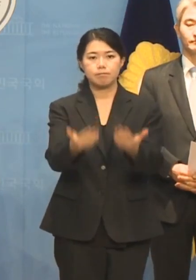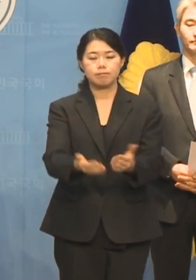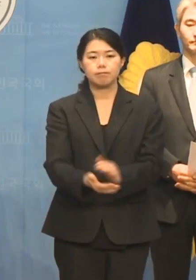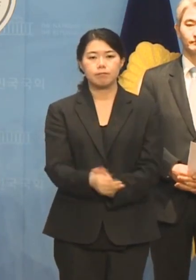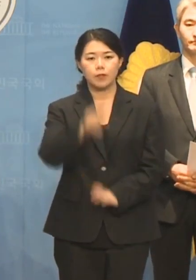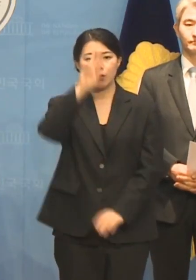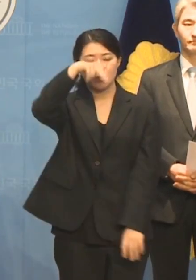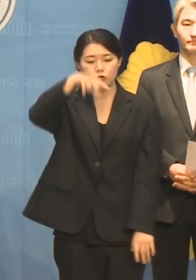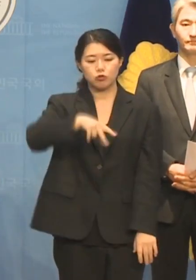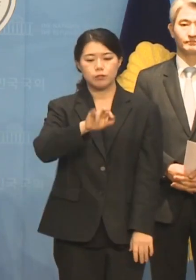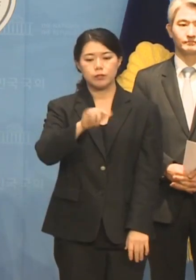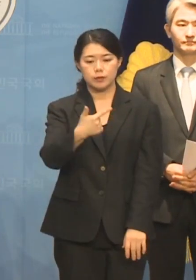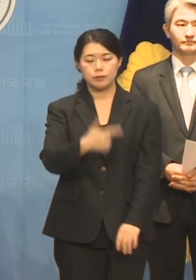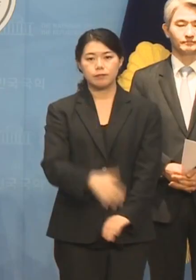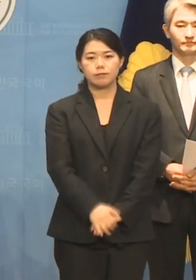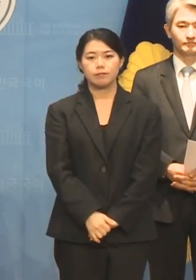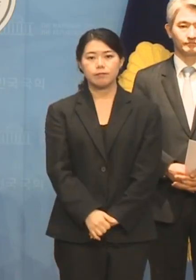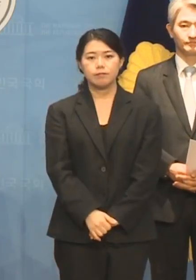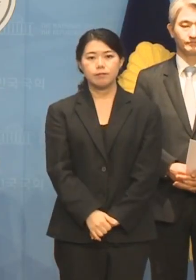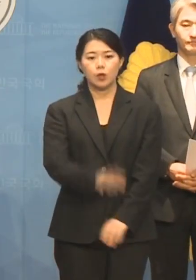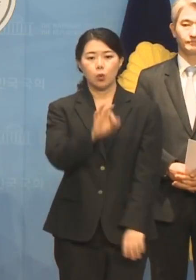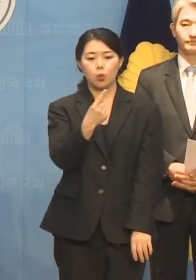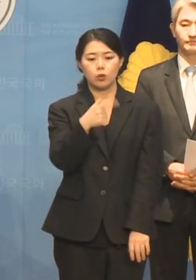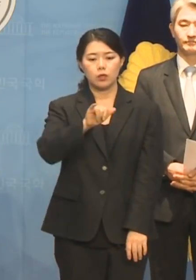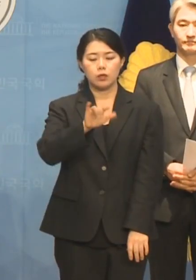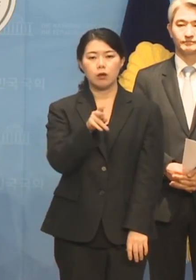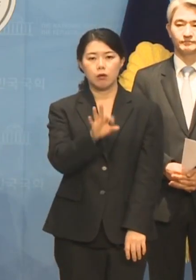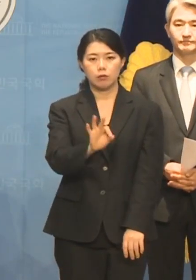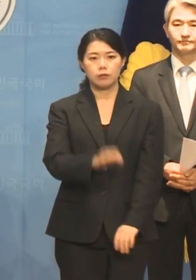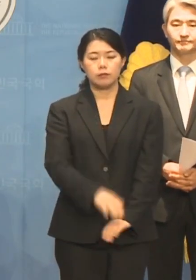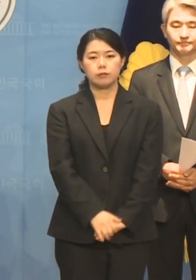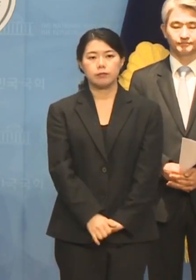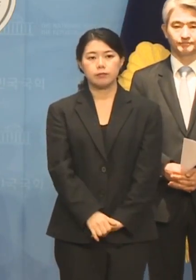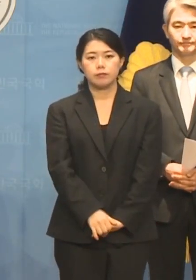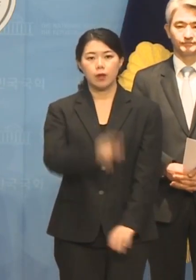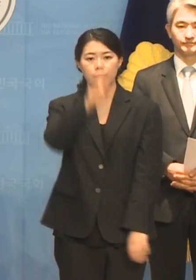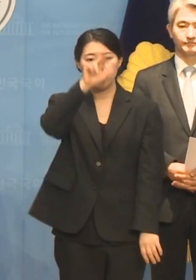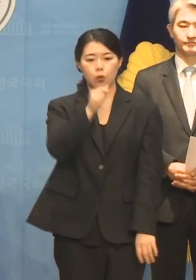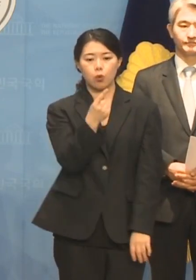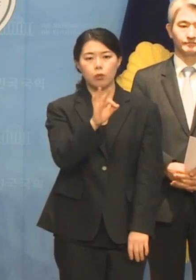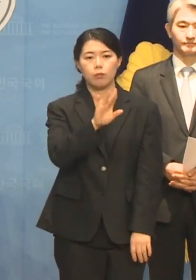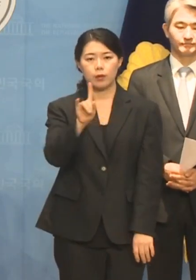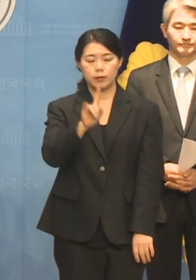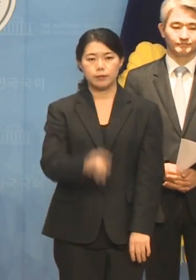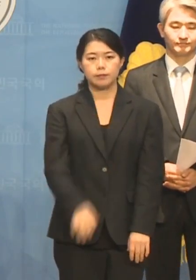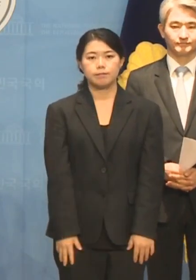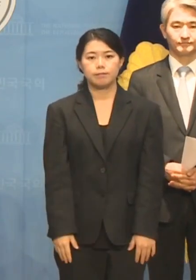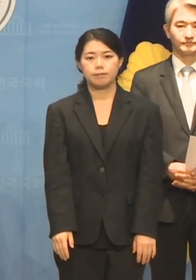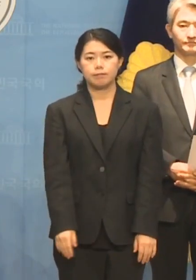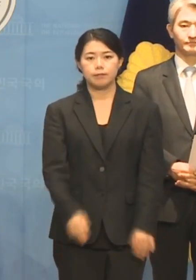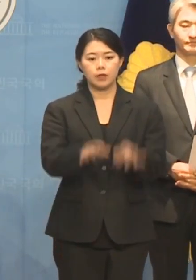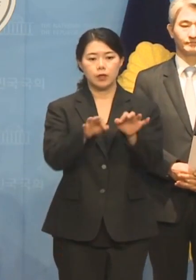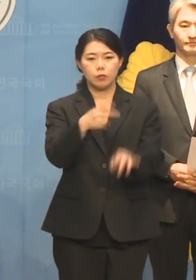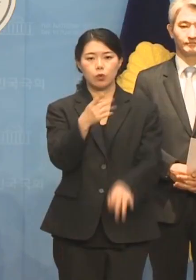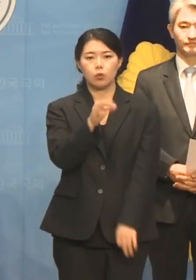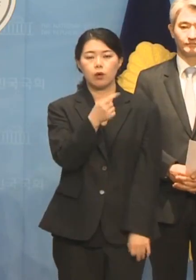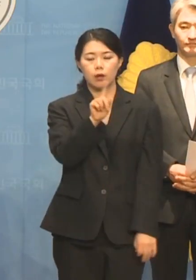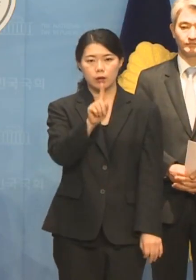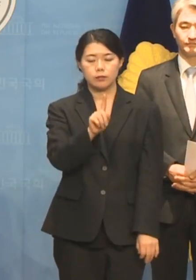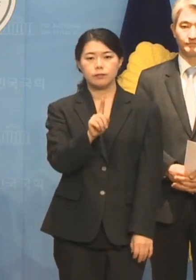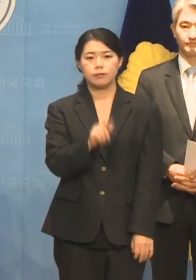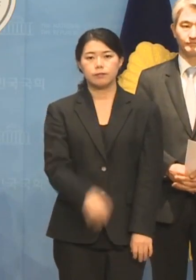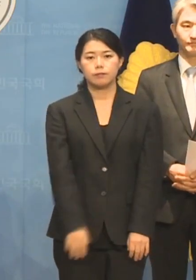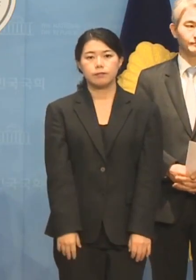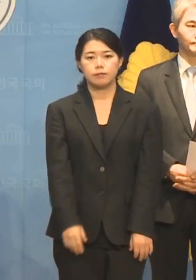하겠습니다. 박주민 의원님 오셨습니다. 오기영 의원님 오셨습니다. 박홍배 의원님 오셨습니다. 김동아 의원님